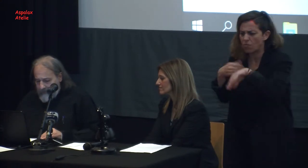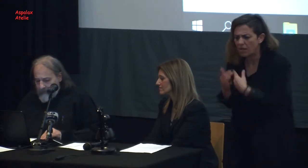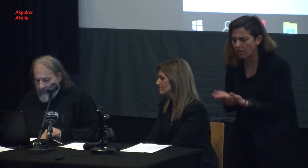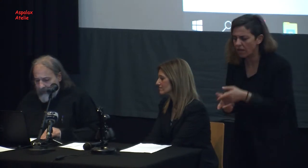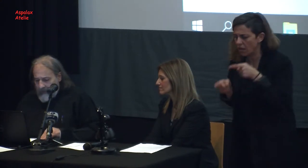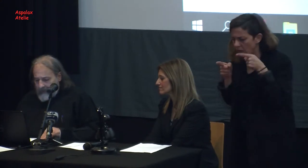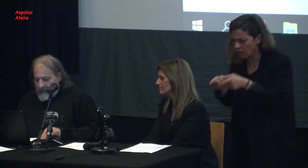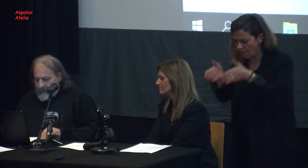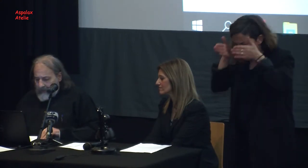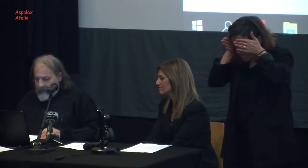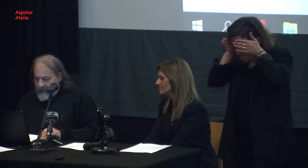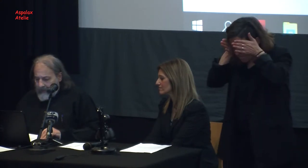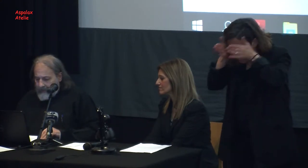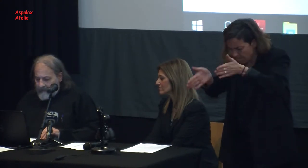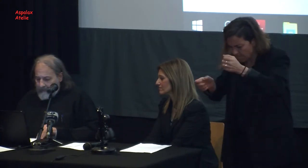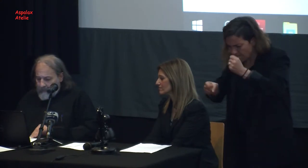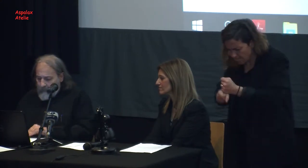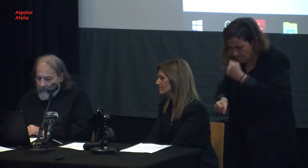ενδιαφέροντα.